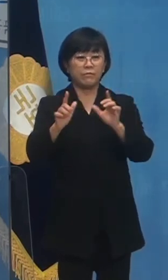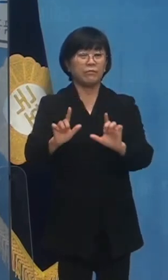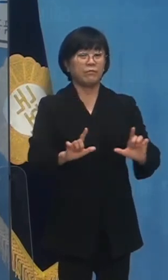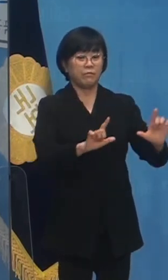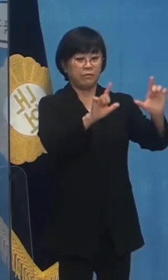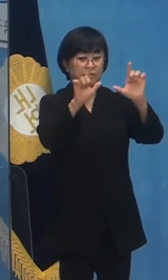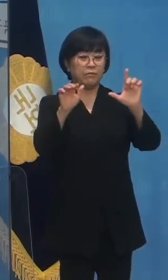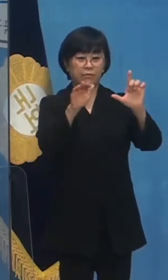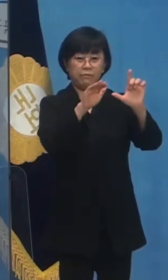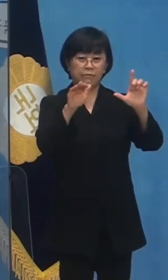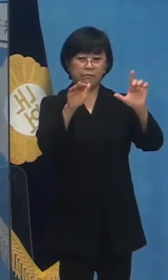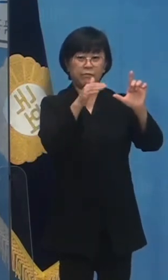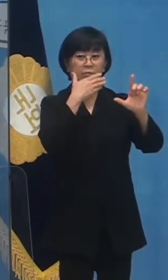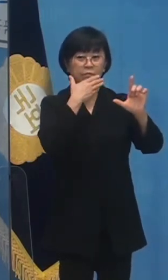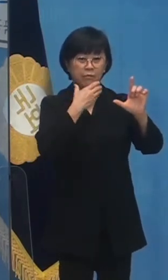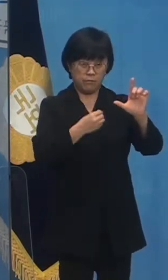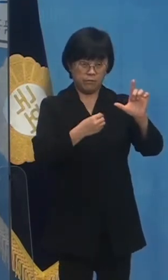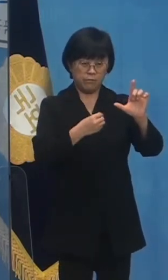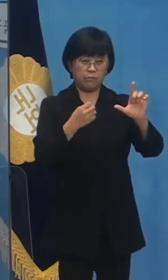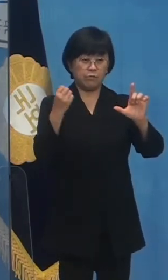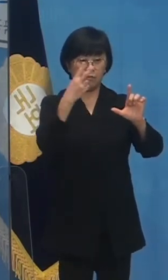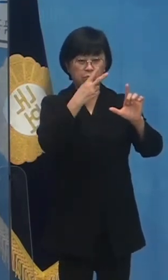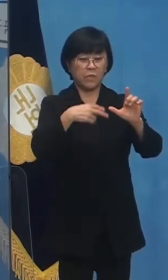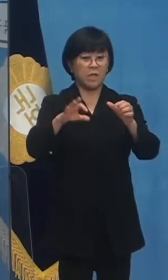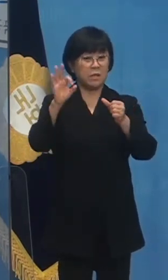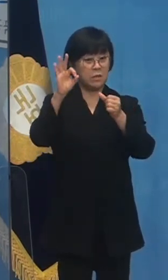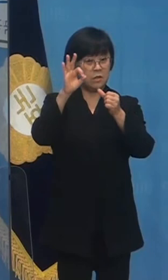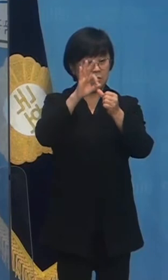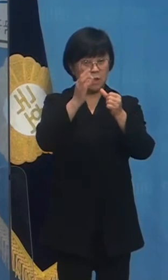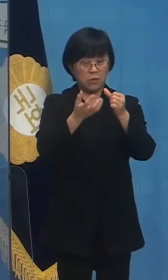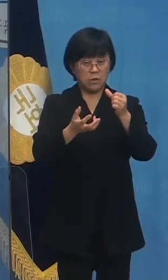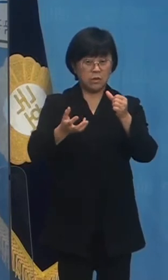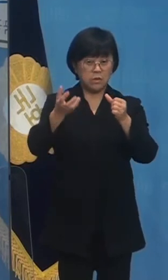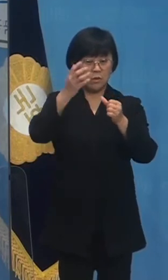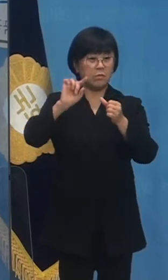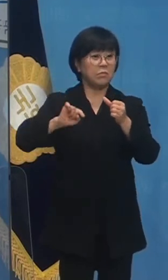삶의 질에 있어서도 행복도에 있어서 10위권으로 올라가는 것이